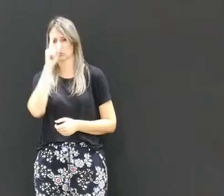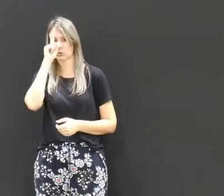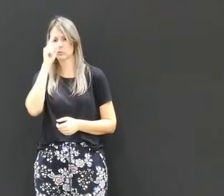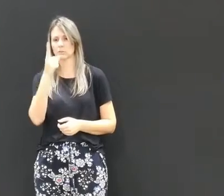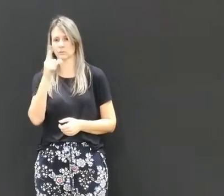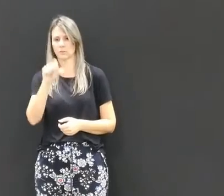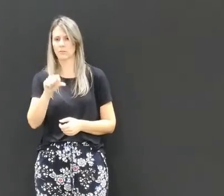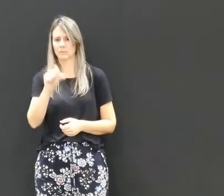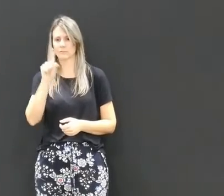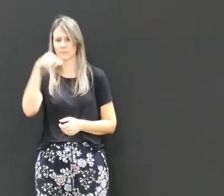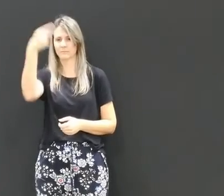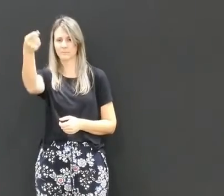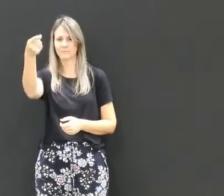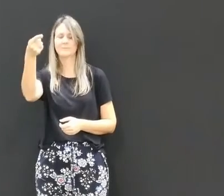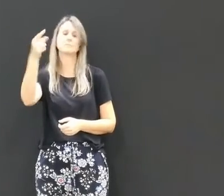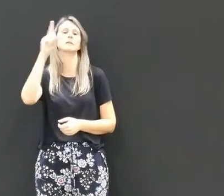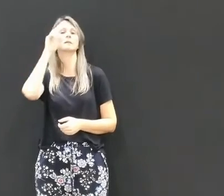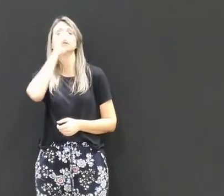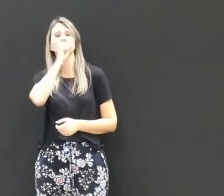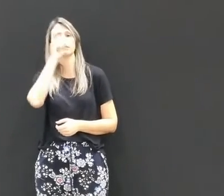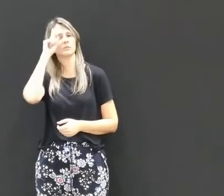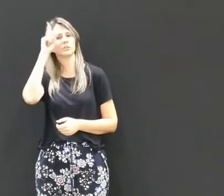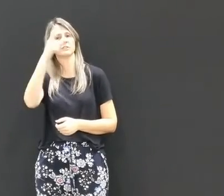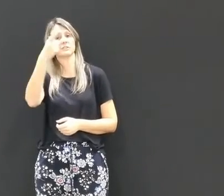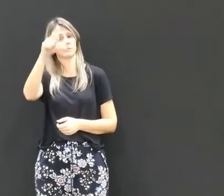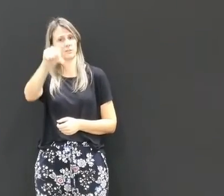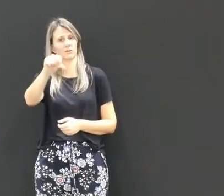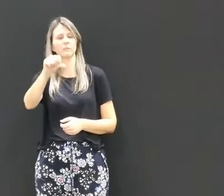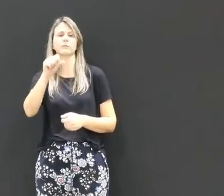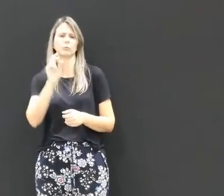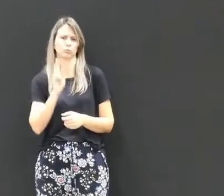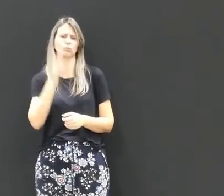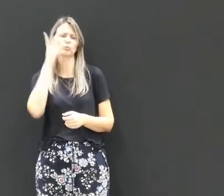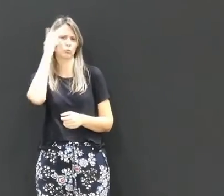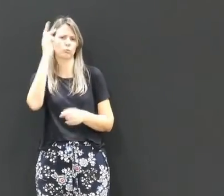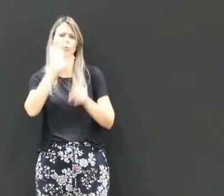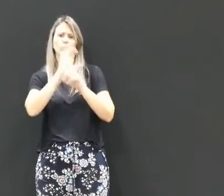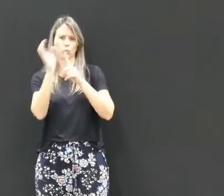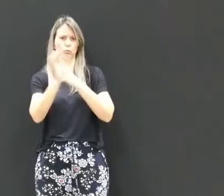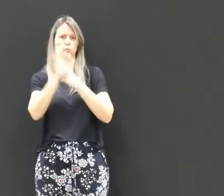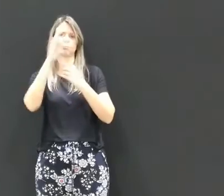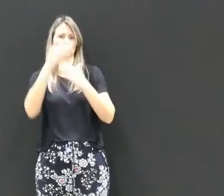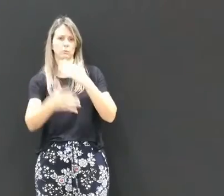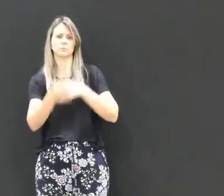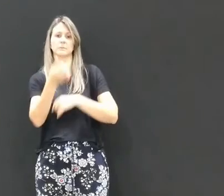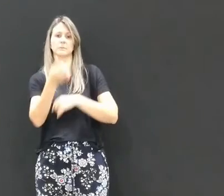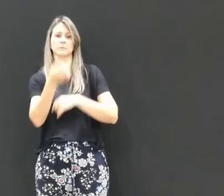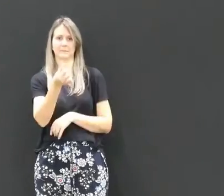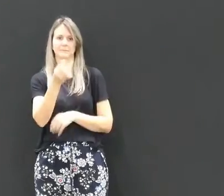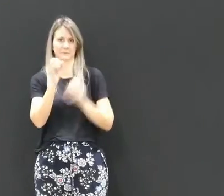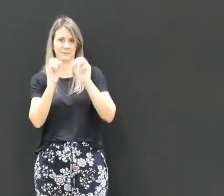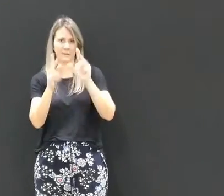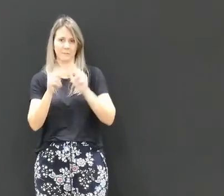Sábado que vem, dia 19, o próximo sábado, dia 19, vai ter um culto normal em Libras às 6